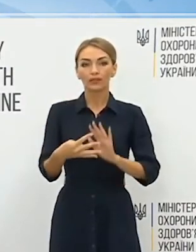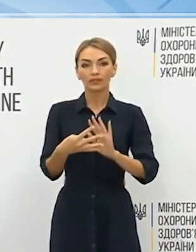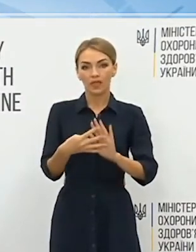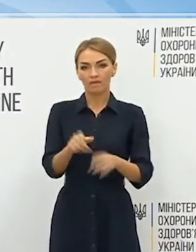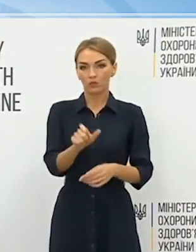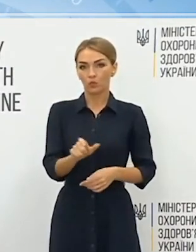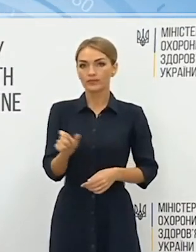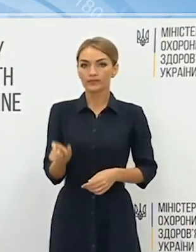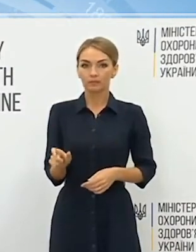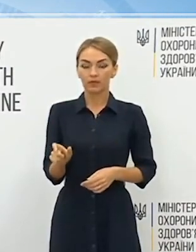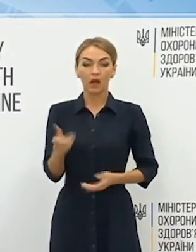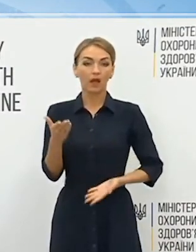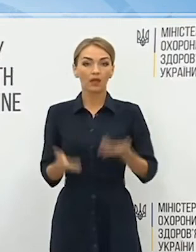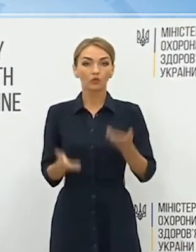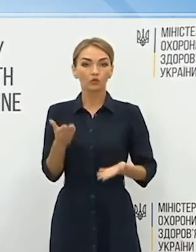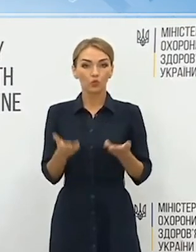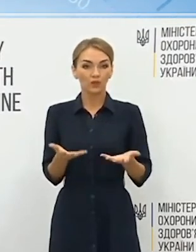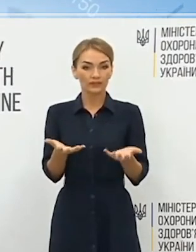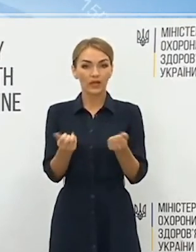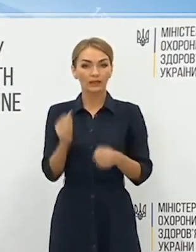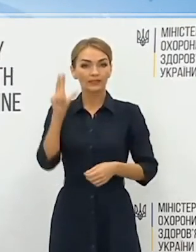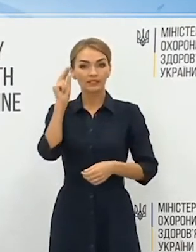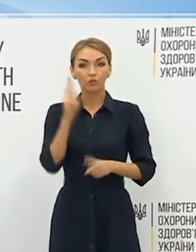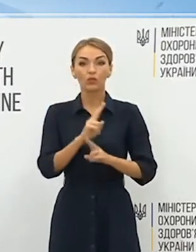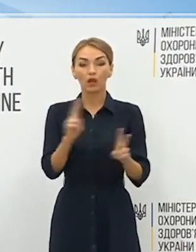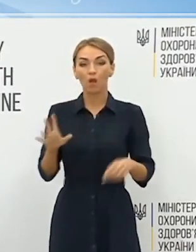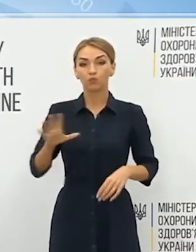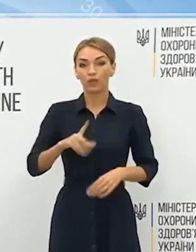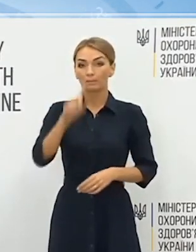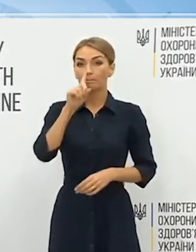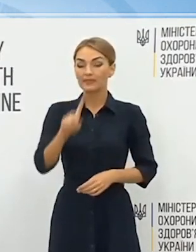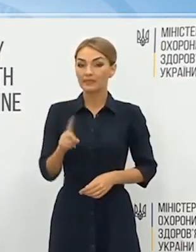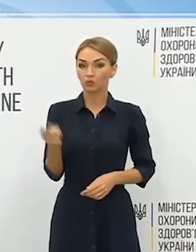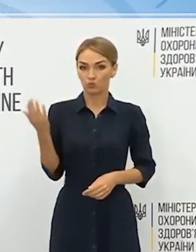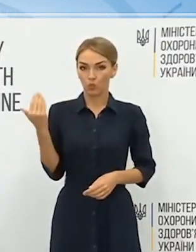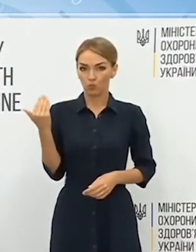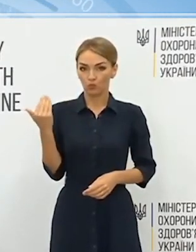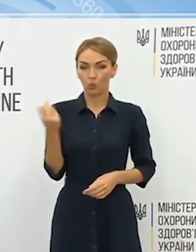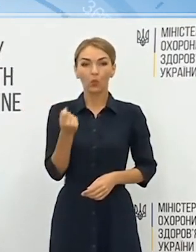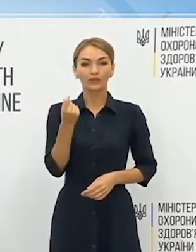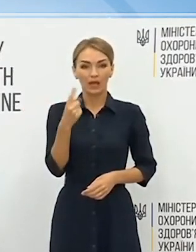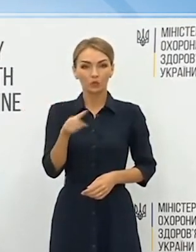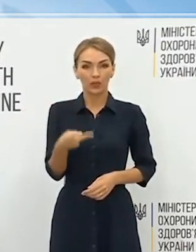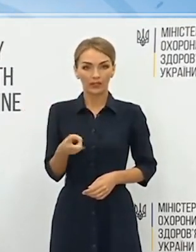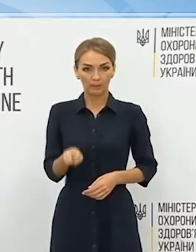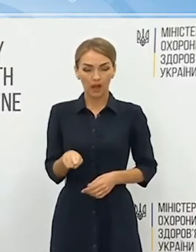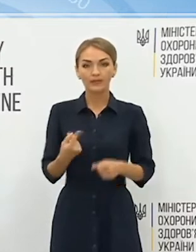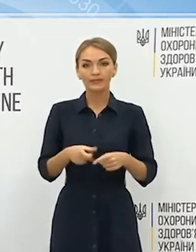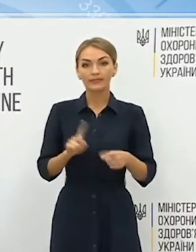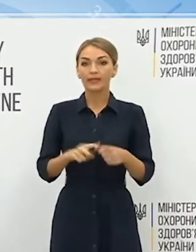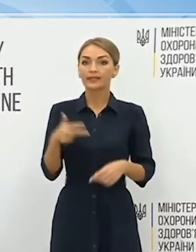5549 осіб. А якщо взяти цифру, яка була місяць тому, тобто 11 липня, то